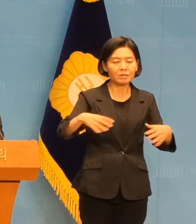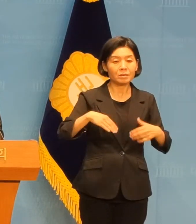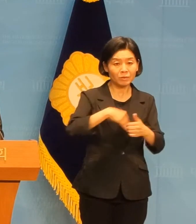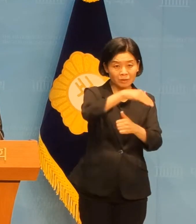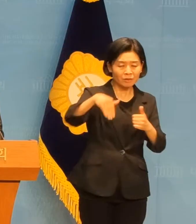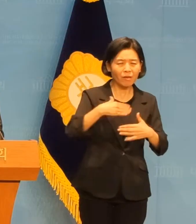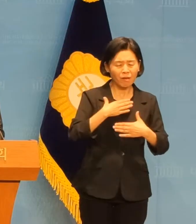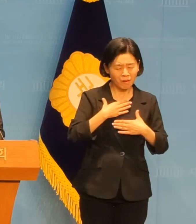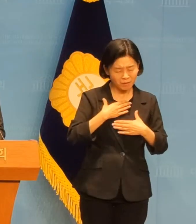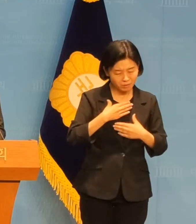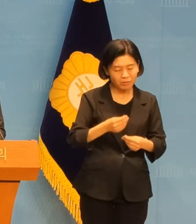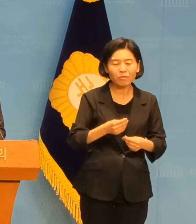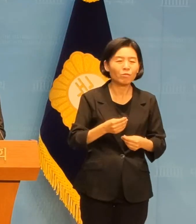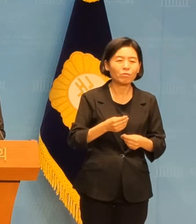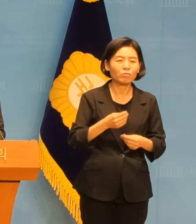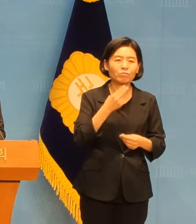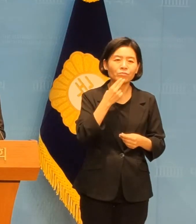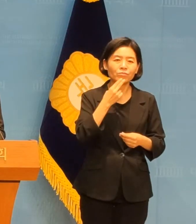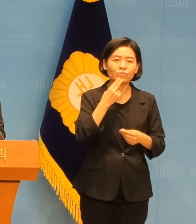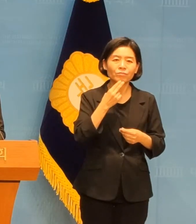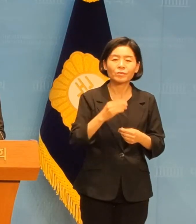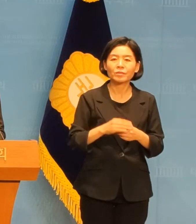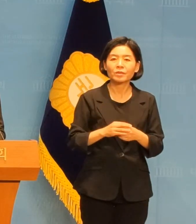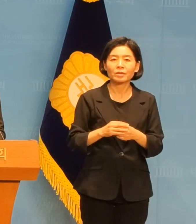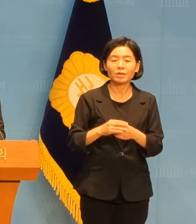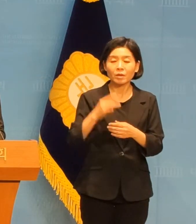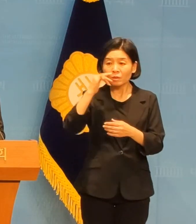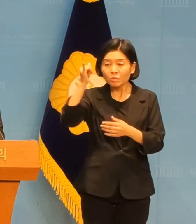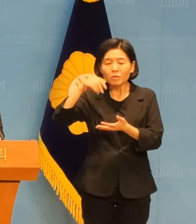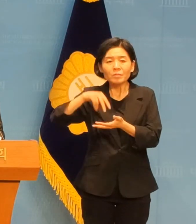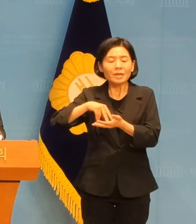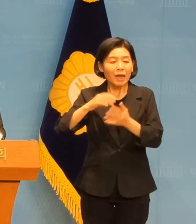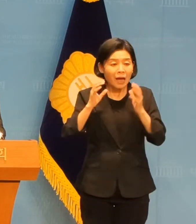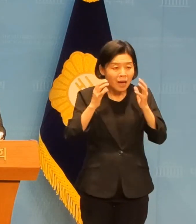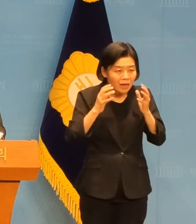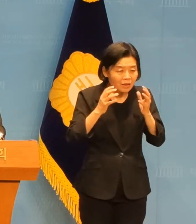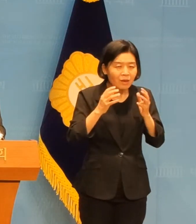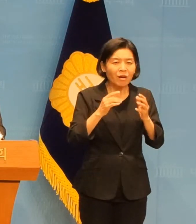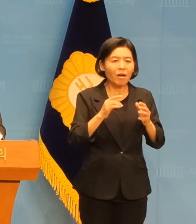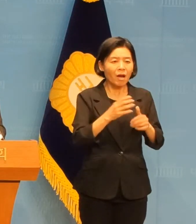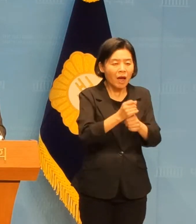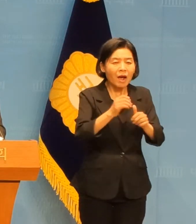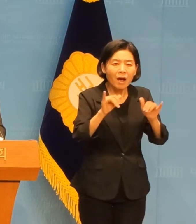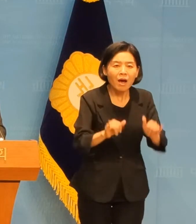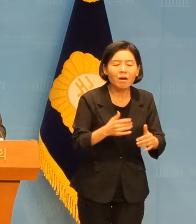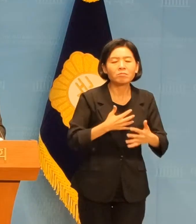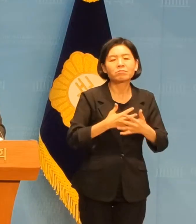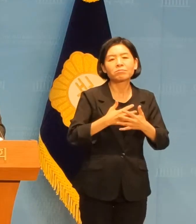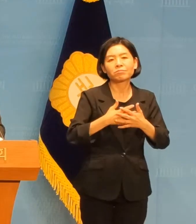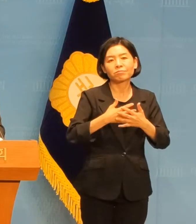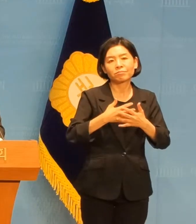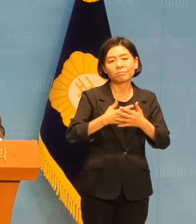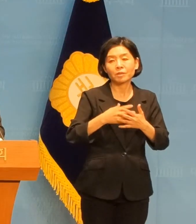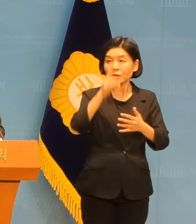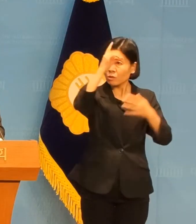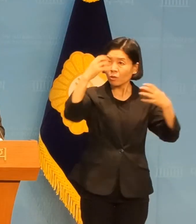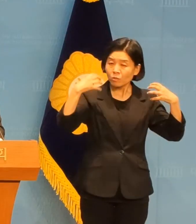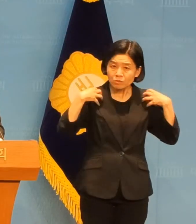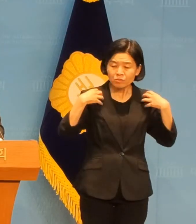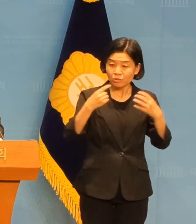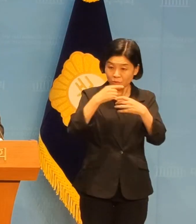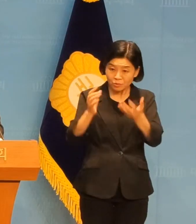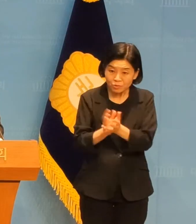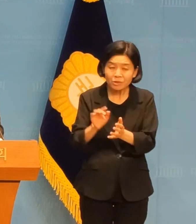안전하지 않습니다. 학부모들의 불안은 극에 달하고 있지만 정부와 여당의 대응은